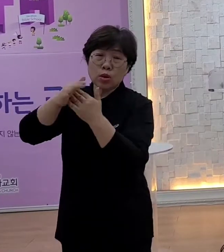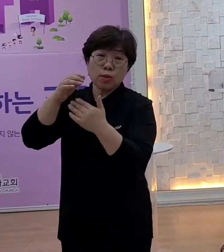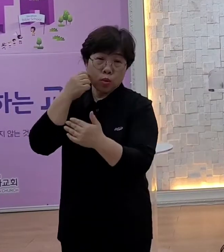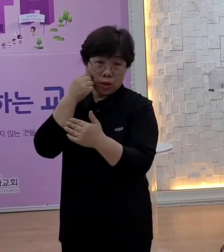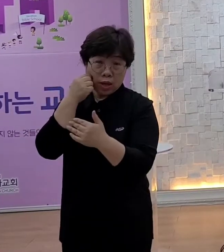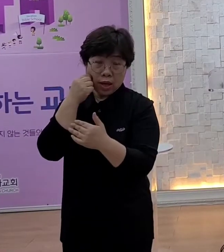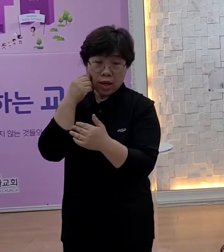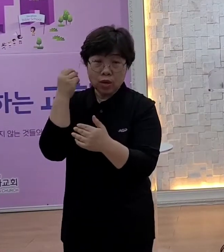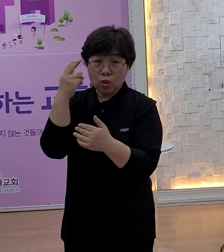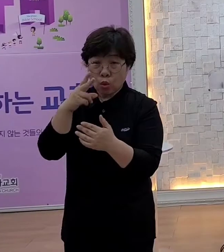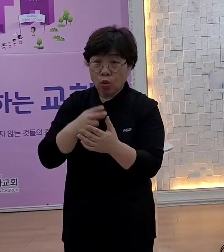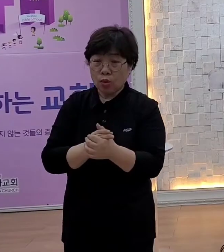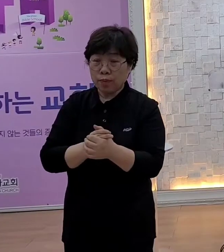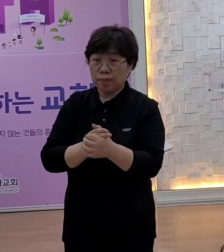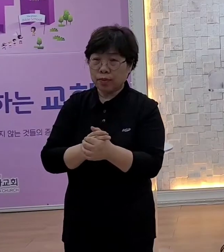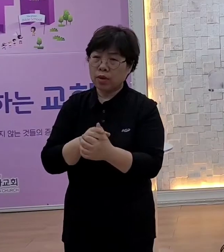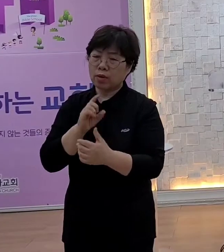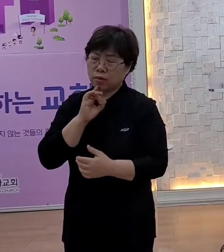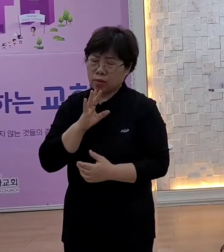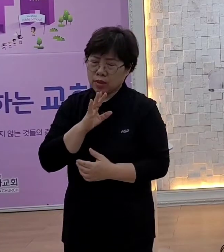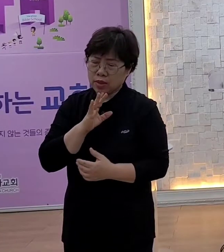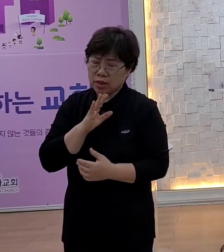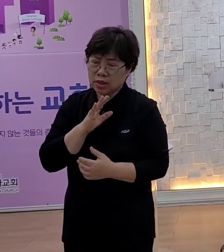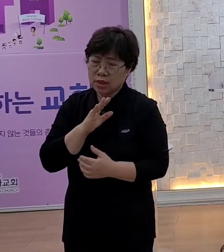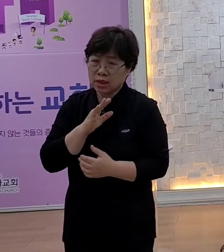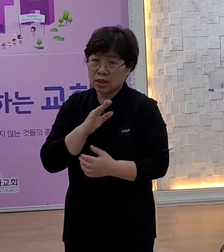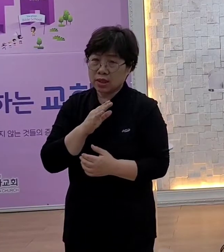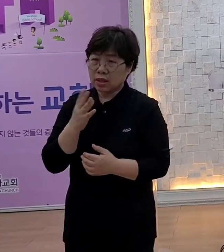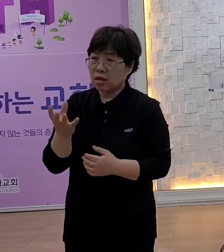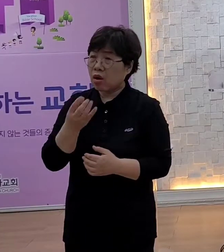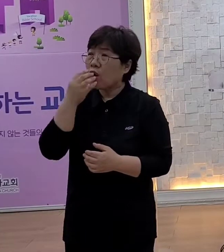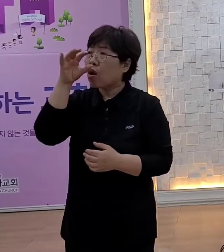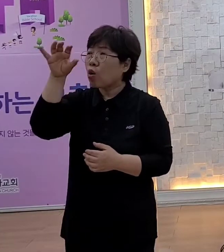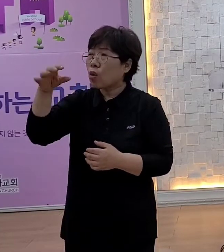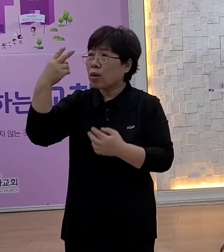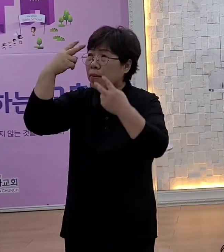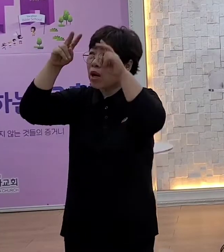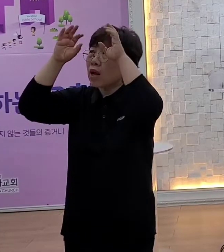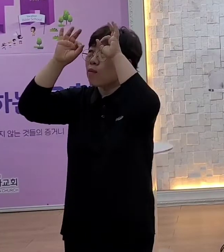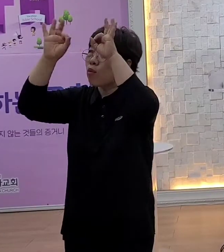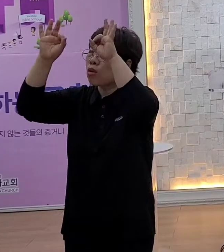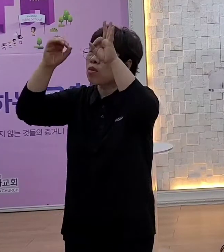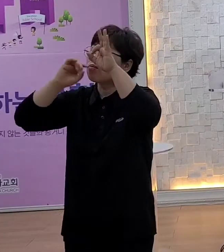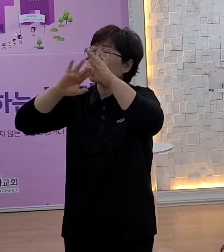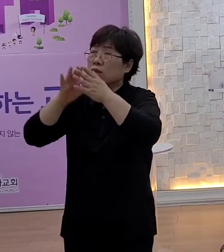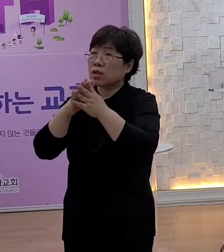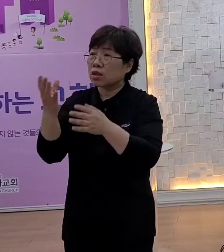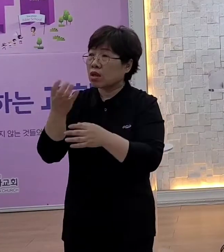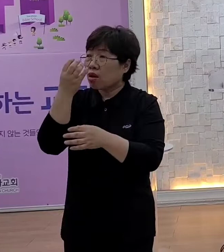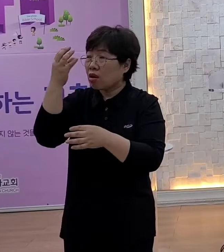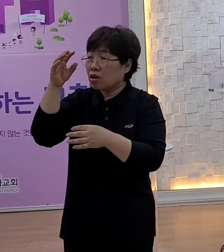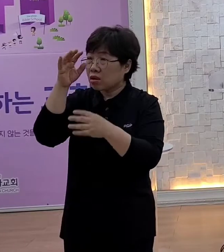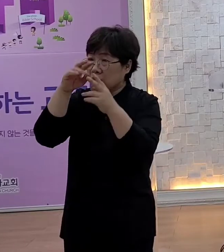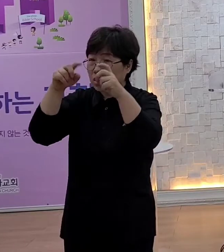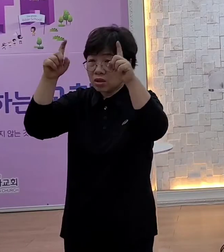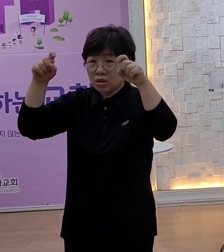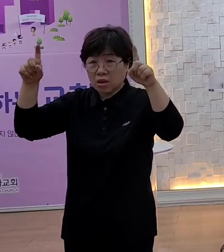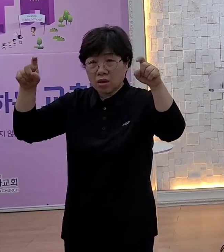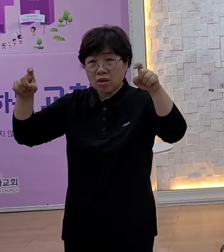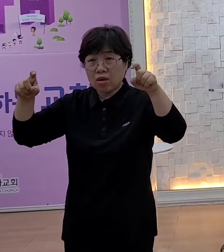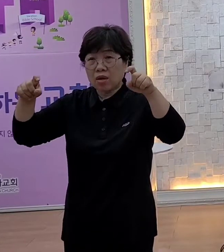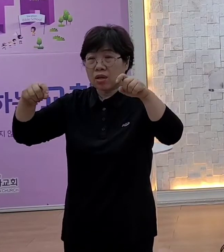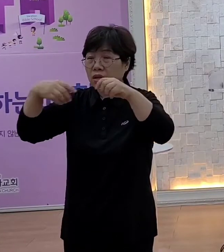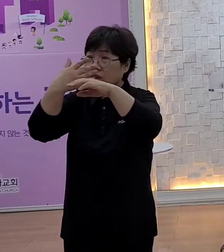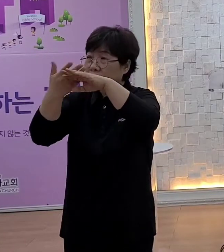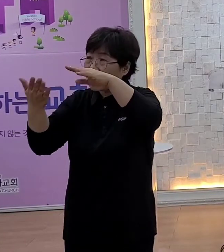자이고, 그리고 오직 그 성전을 바라볼 뿐이다. 즉, 그 성전에서 흘러나오는 그 제단 피를 말하는